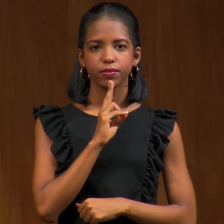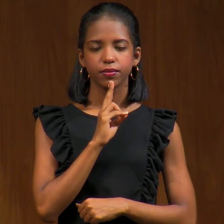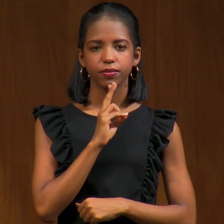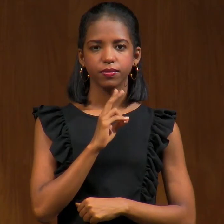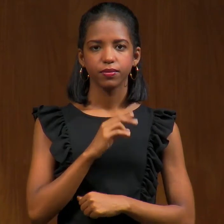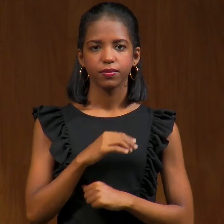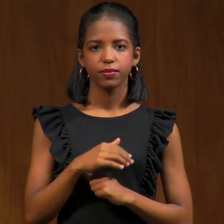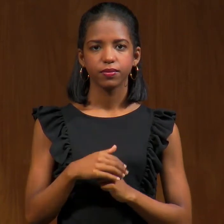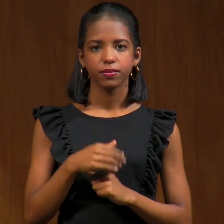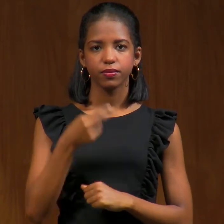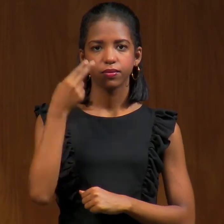Haití,